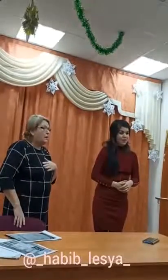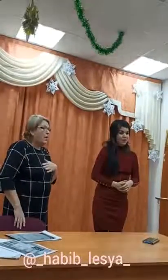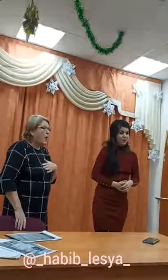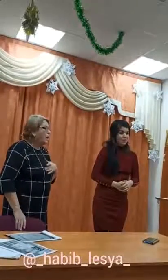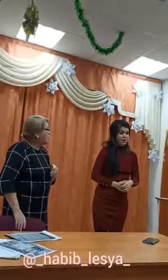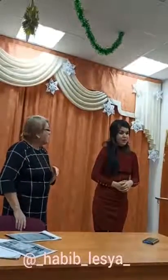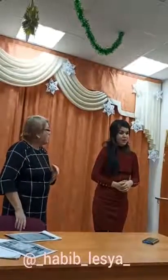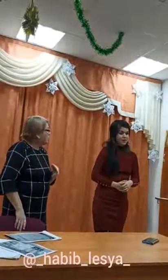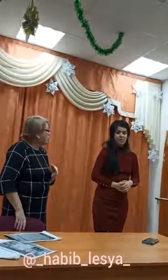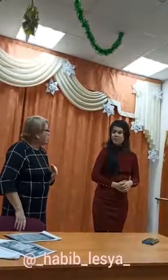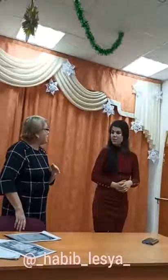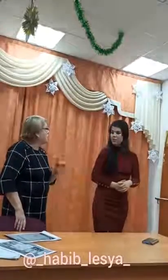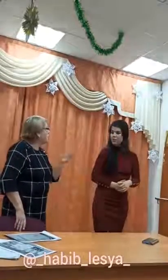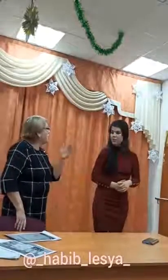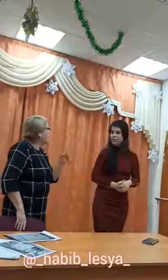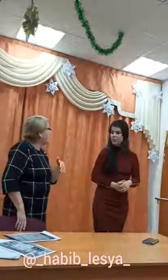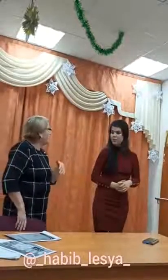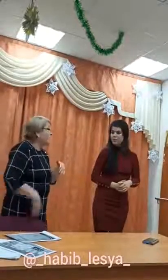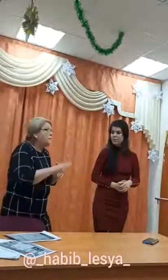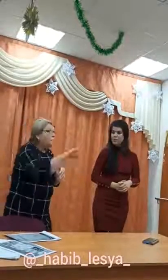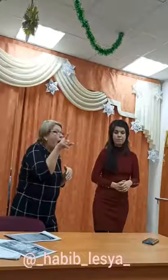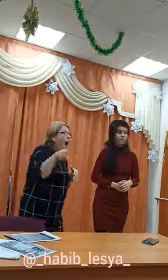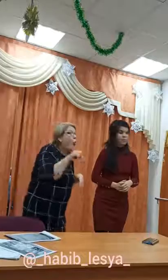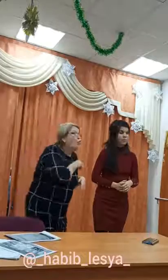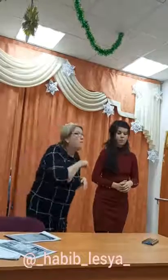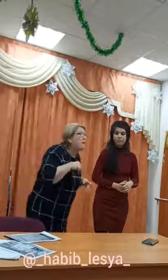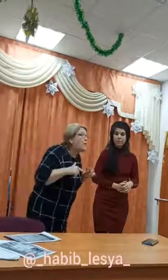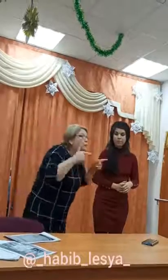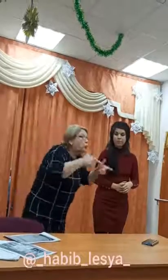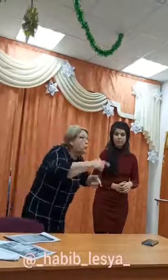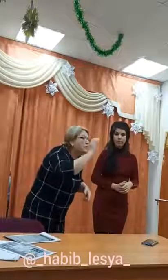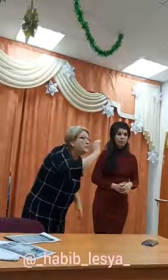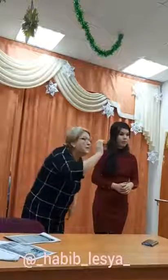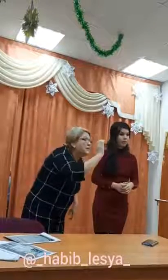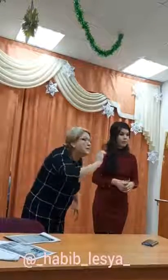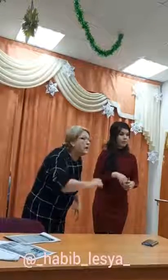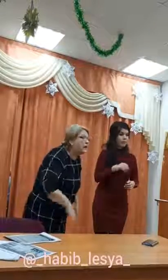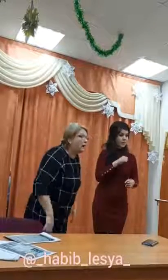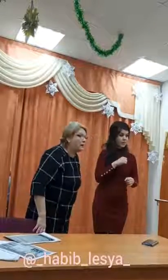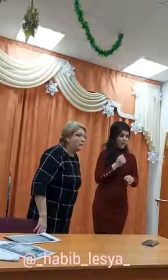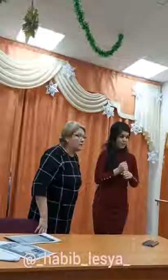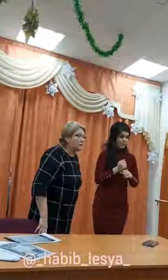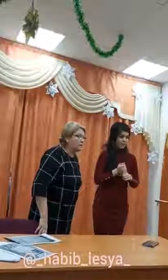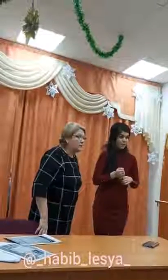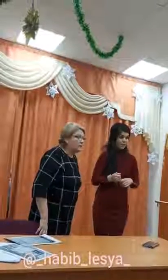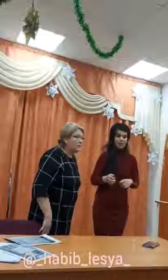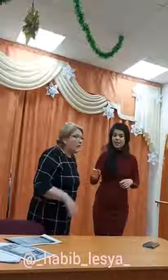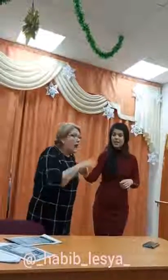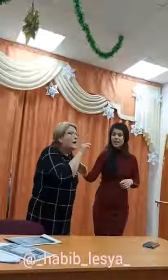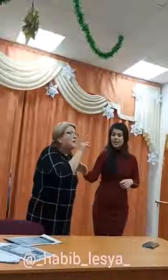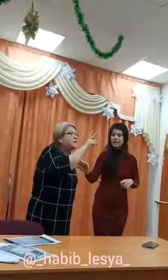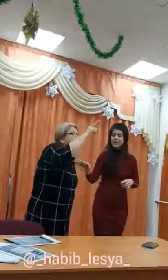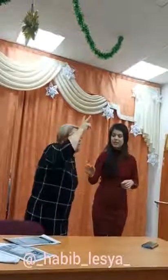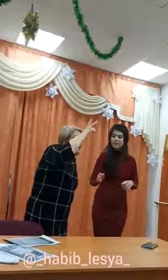А как она, говорит, очень богата. А он сам вступил в сентябре. За